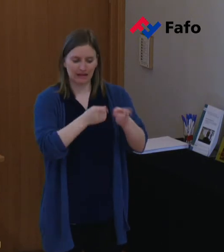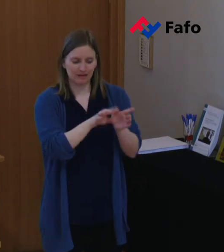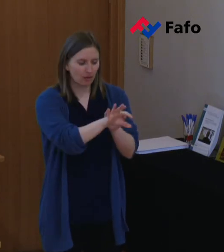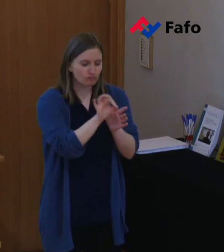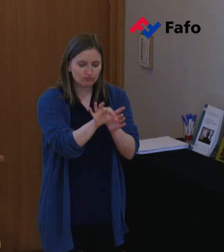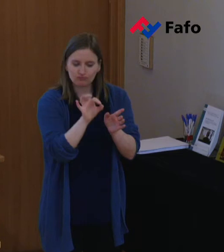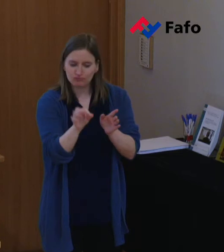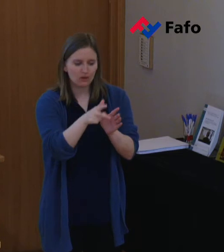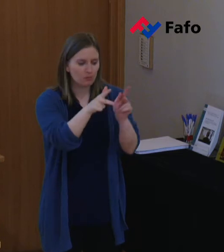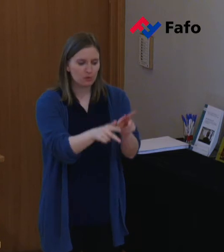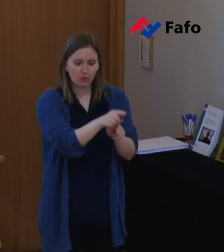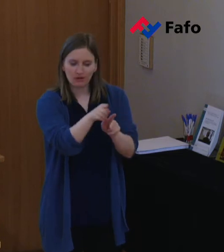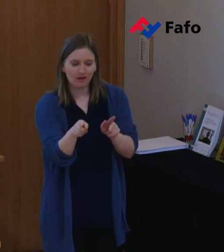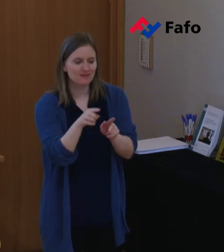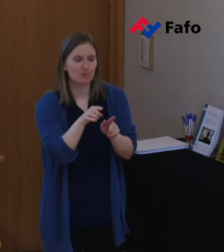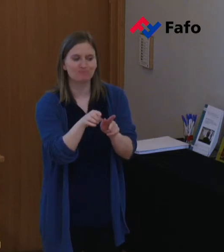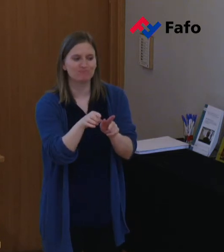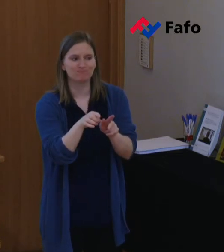inn brukere